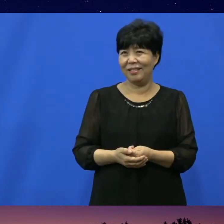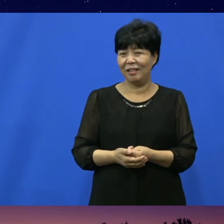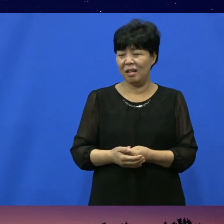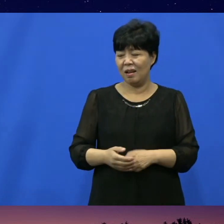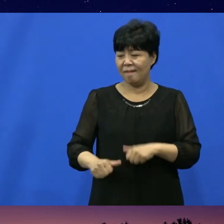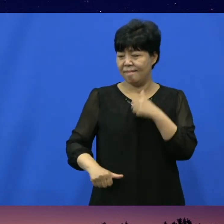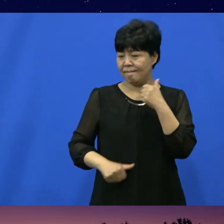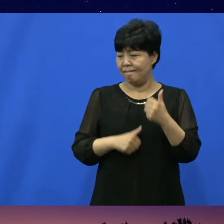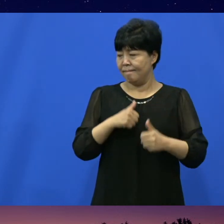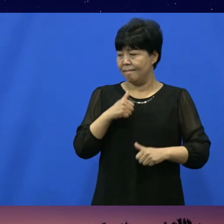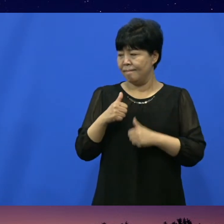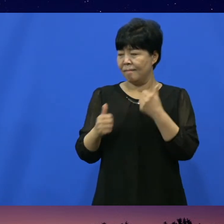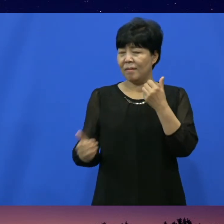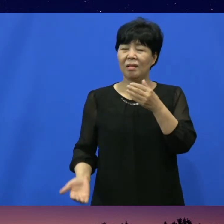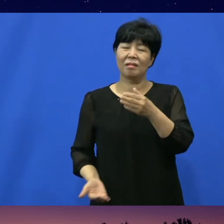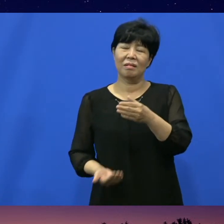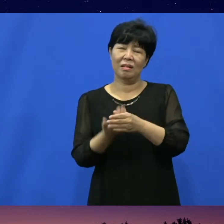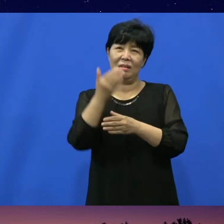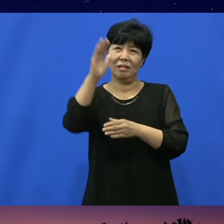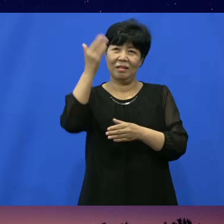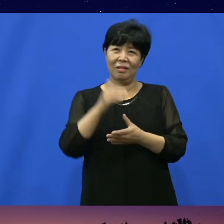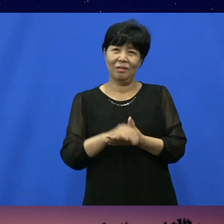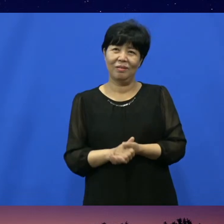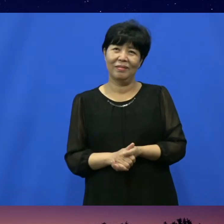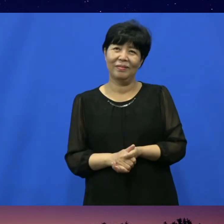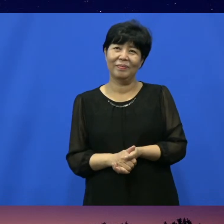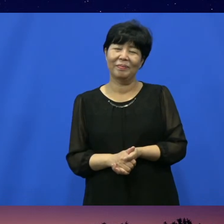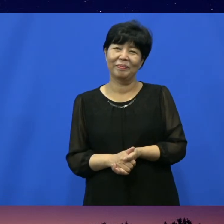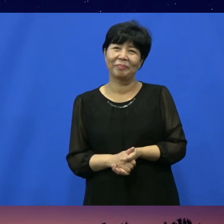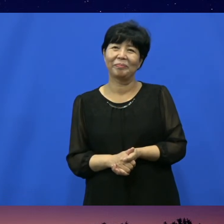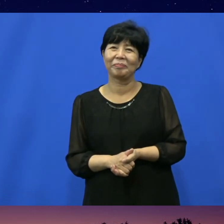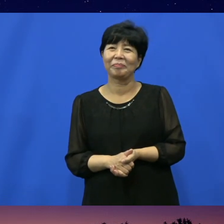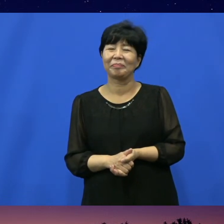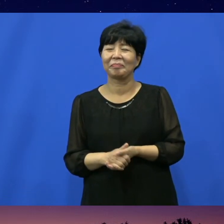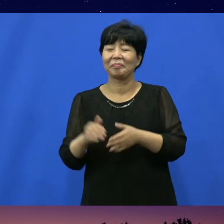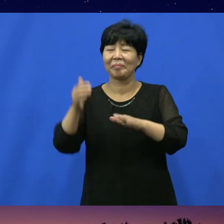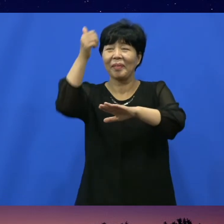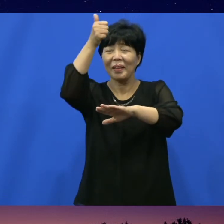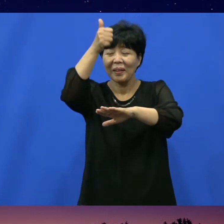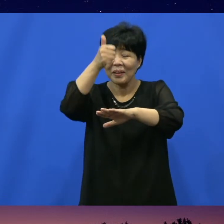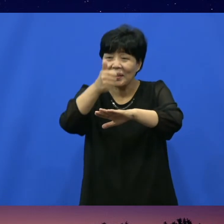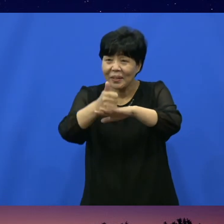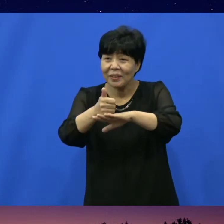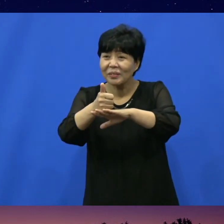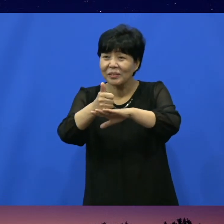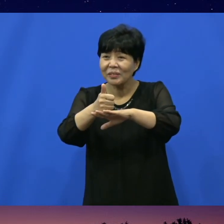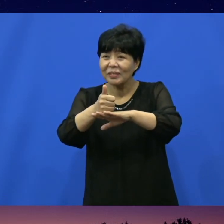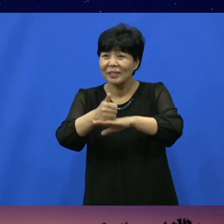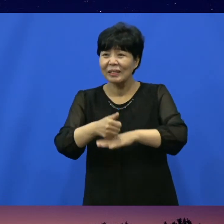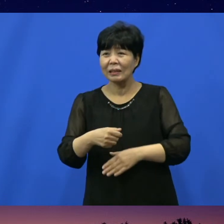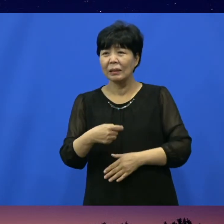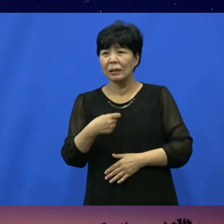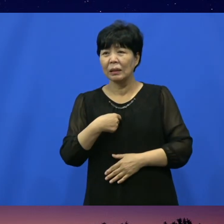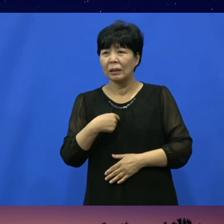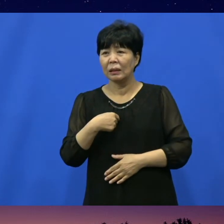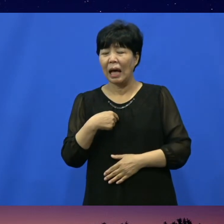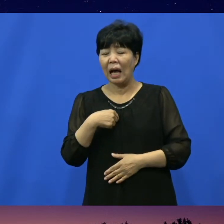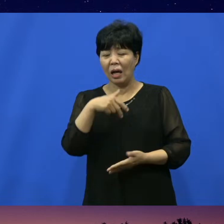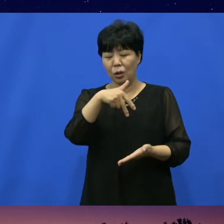감정, 뭐 이런 것들이 다 상처로 남아 있으면서 결국은 자기 존재에